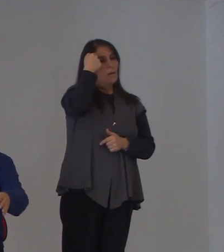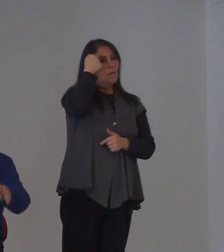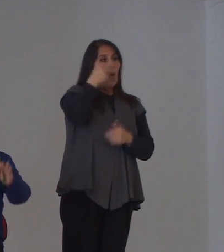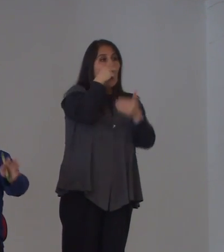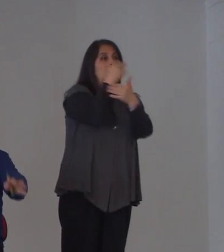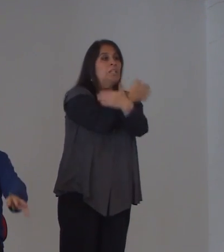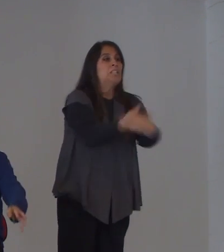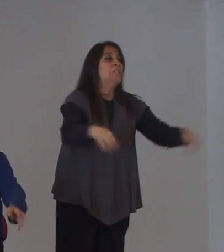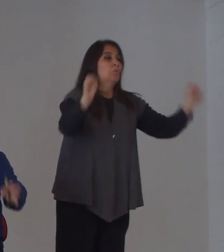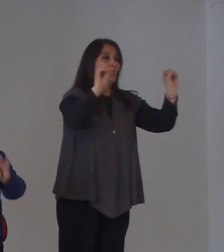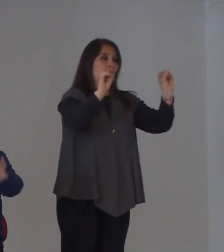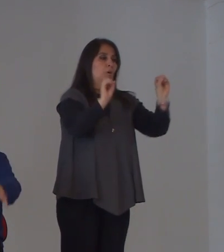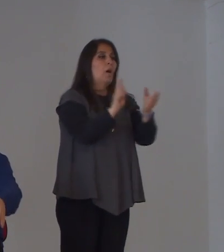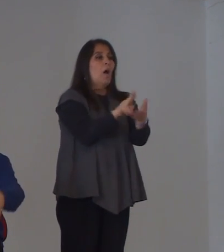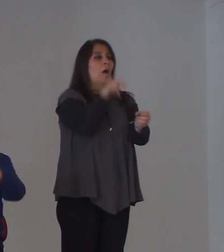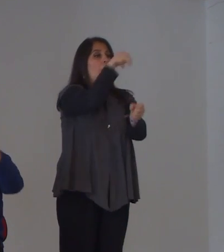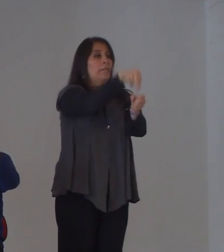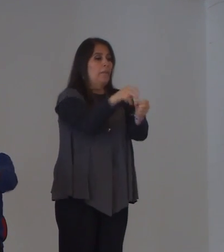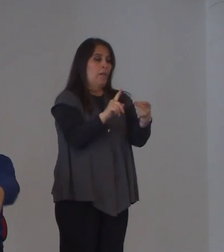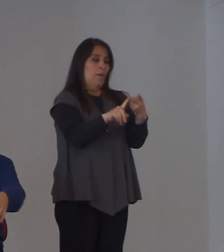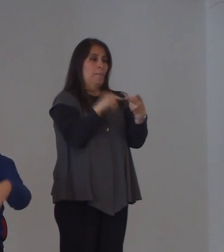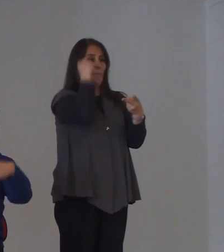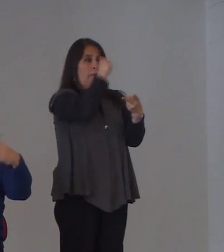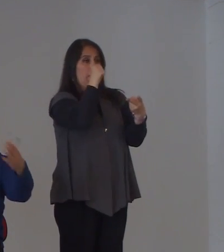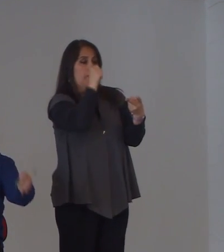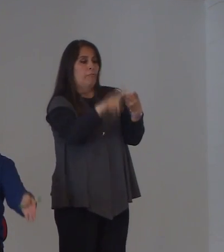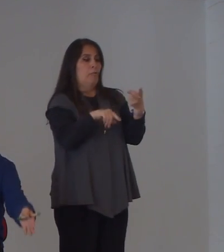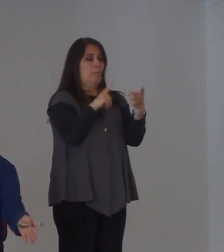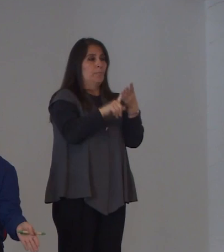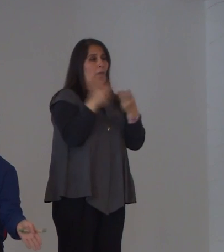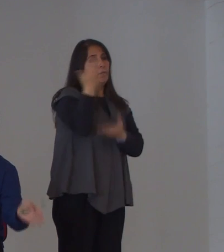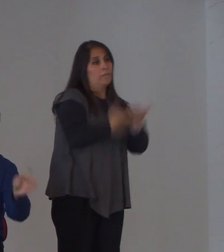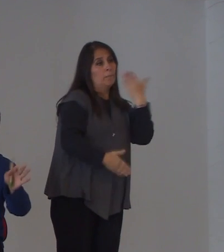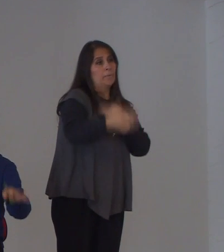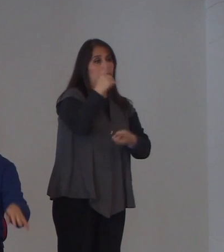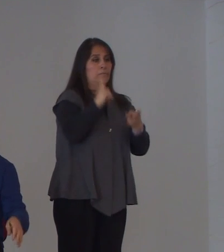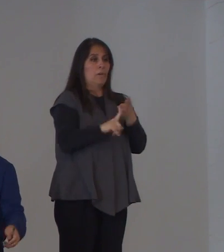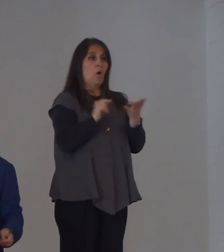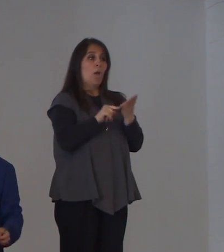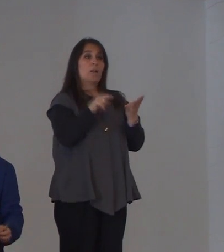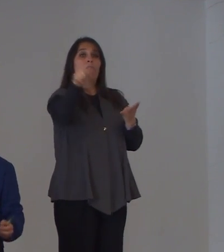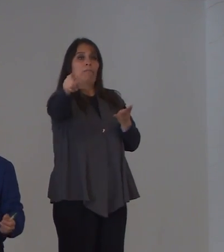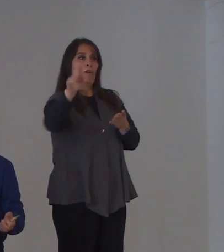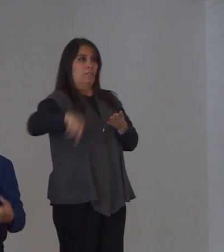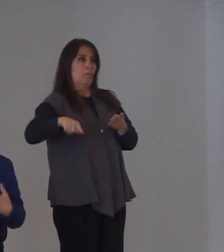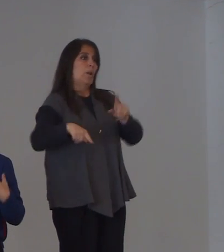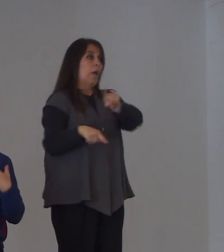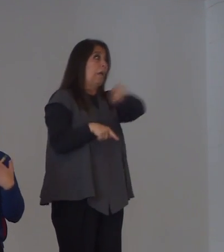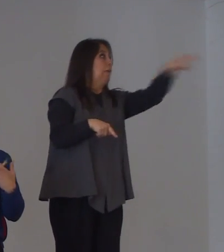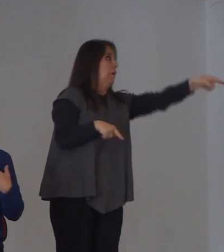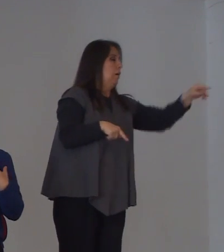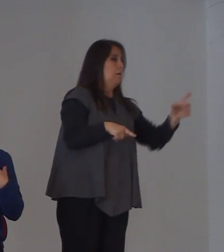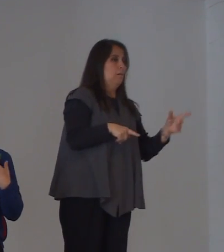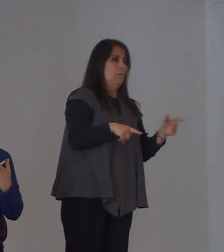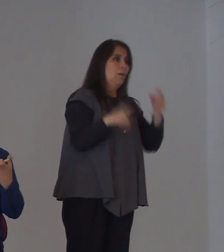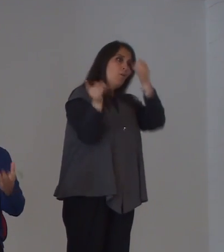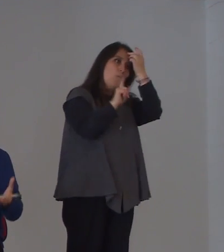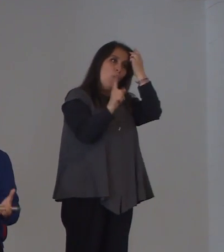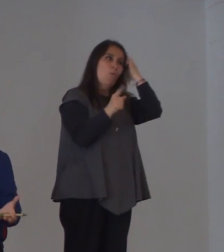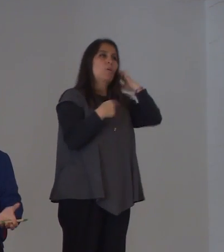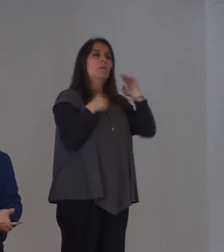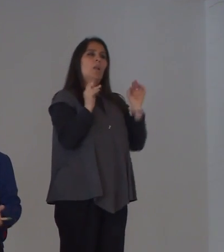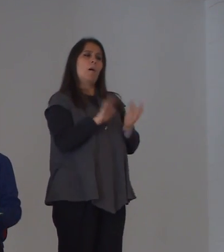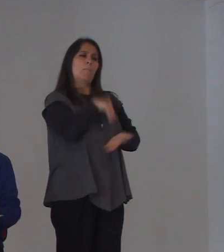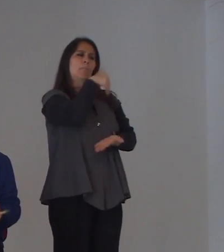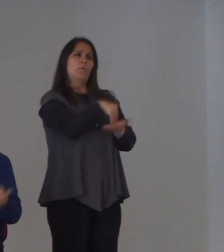niños, entonces, si el niño indígena, el niño negro, el niño discapacitado, el niño que va a la escuela, el niño que va a esta otra, sino desde dónde